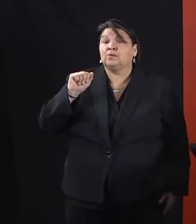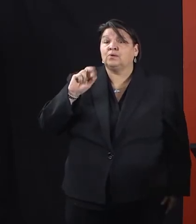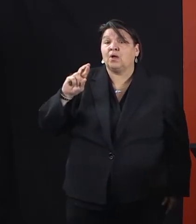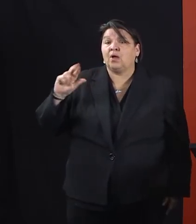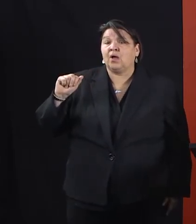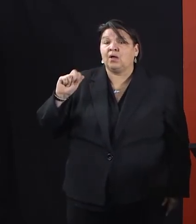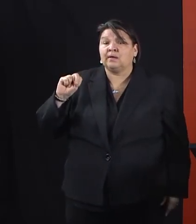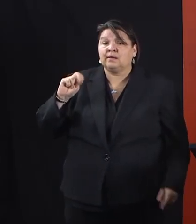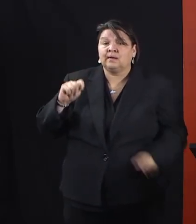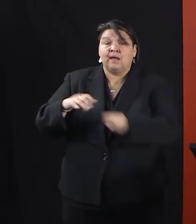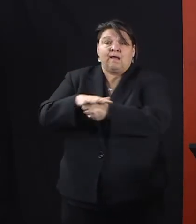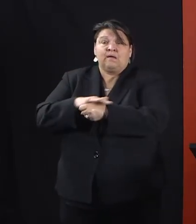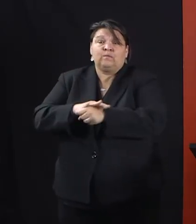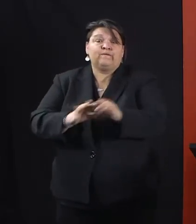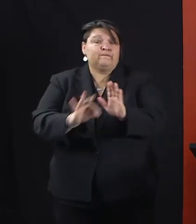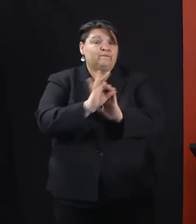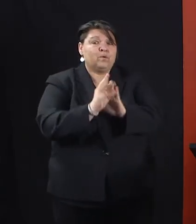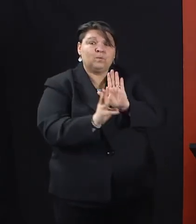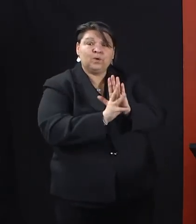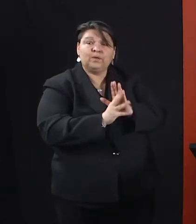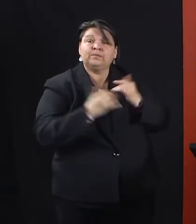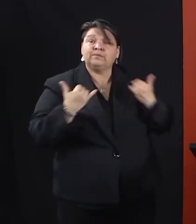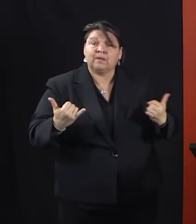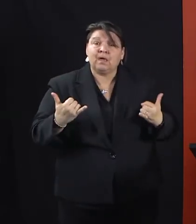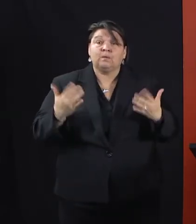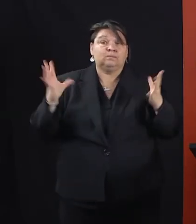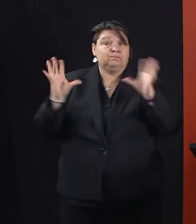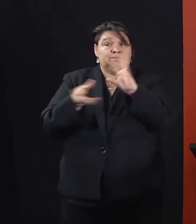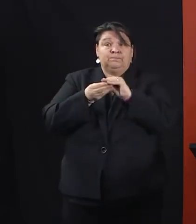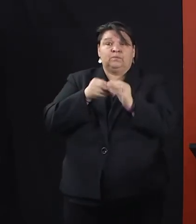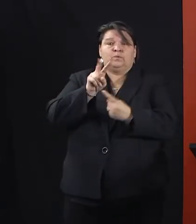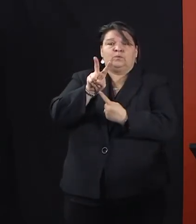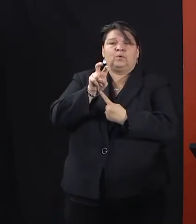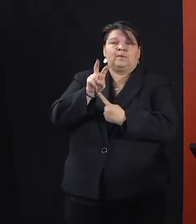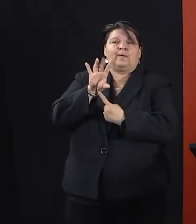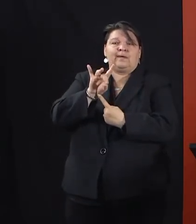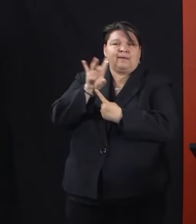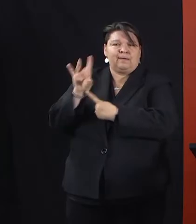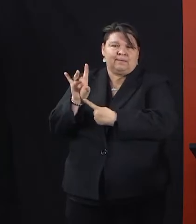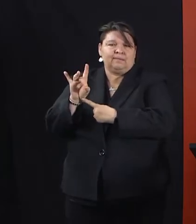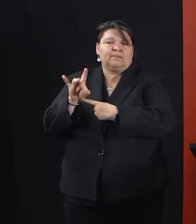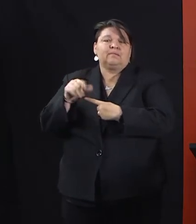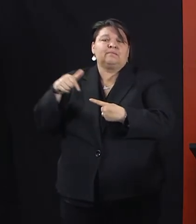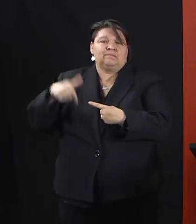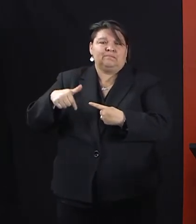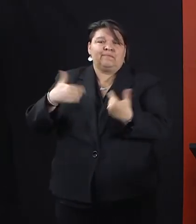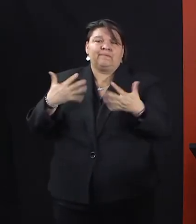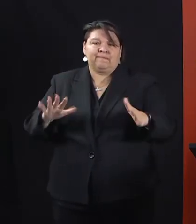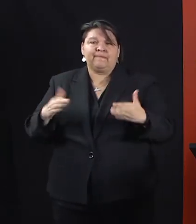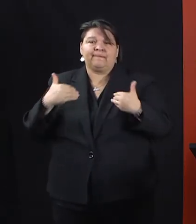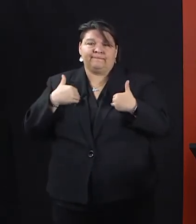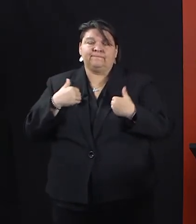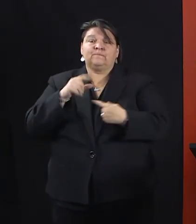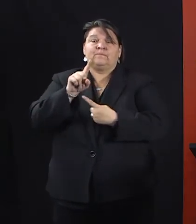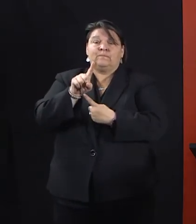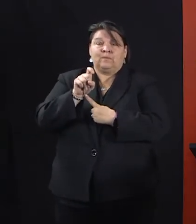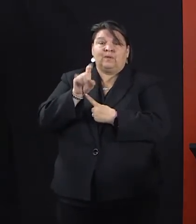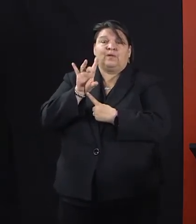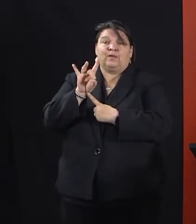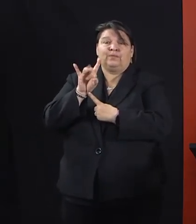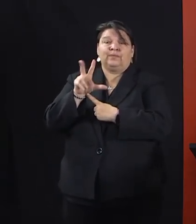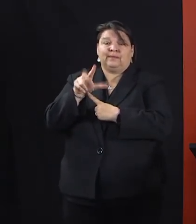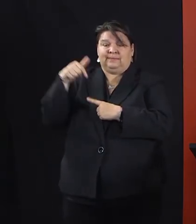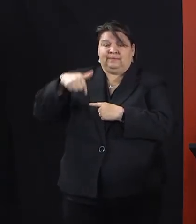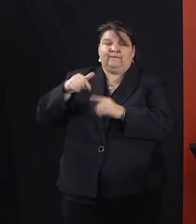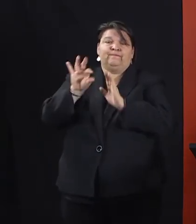County today. 103 are in Fort Worth. That's up from 94 yesterday. We added 9